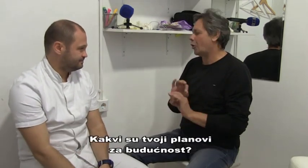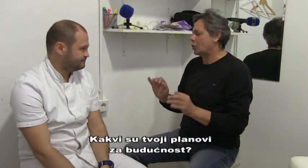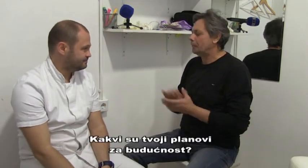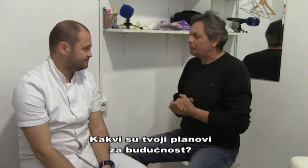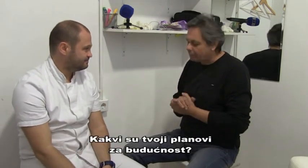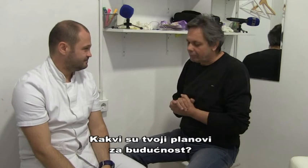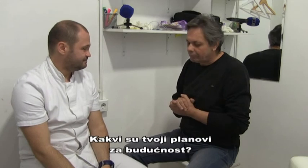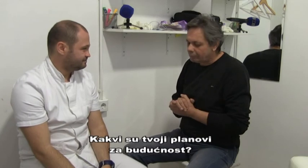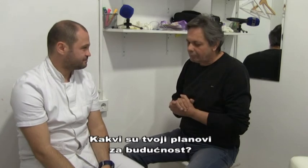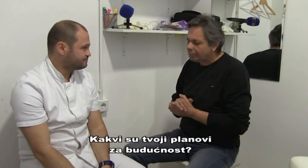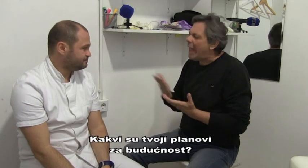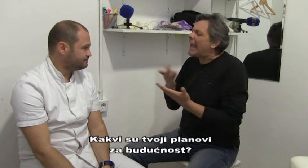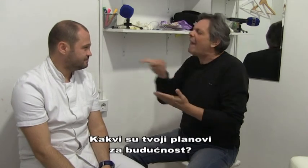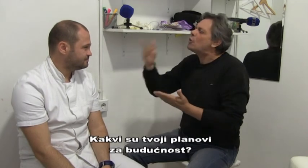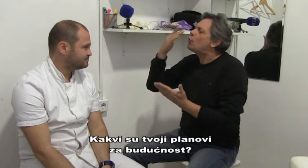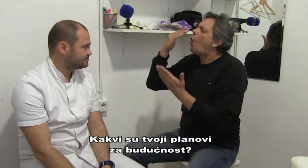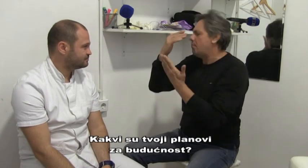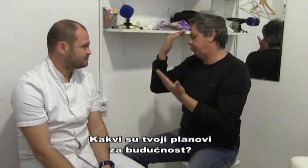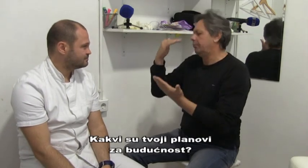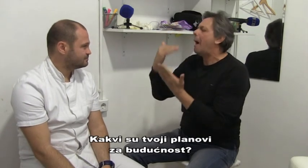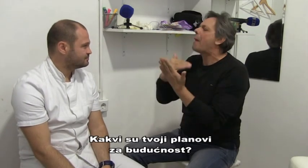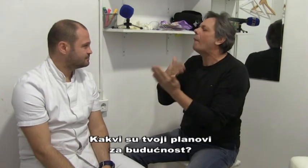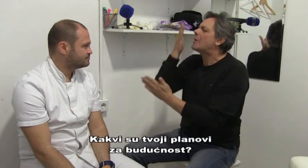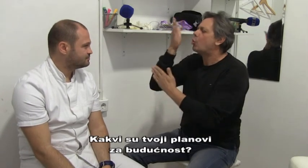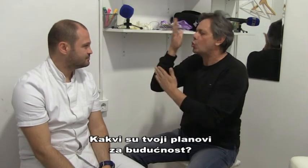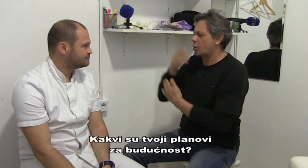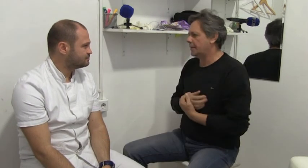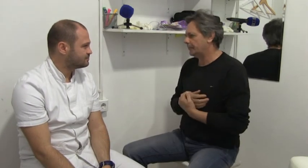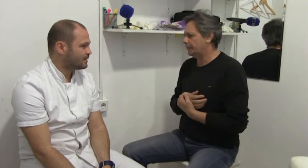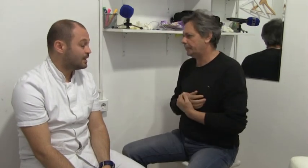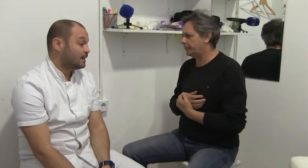Odlično. Kakvi su tvoji planovi za budućnost?